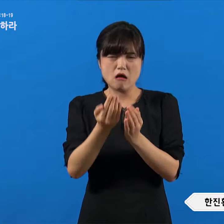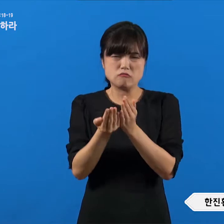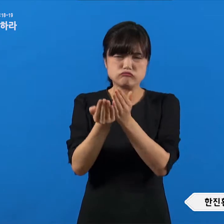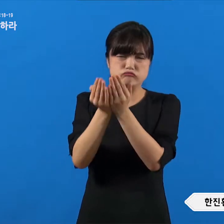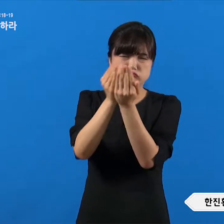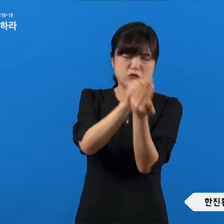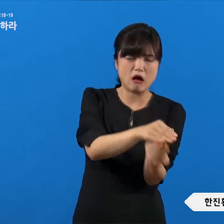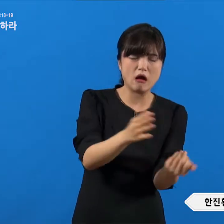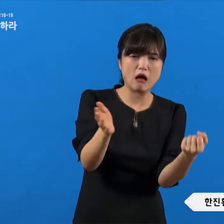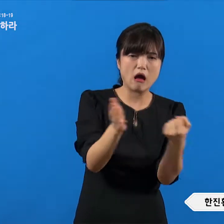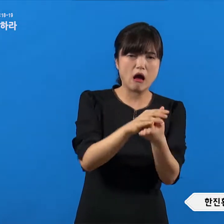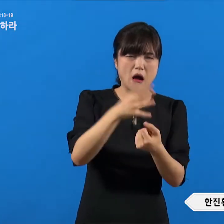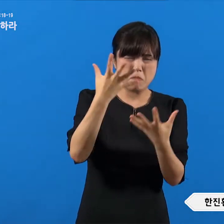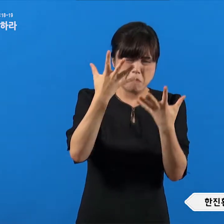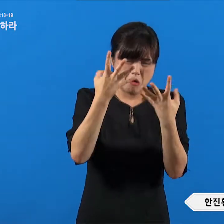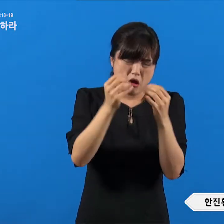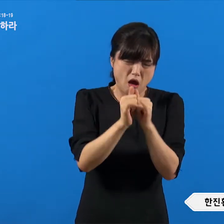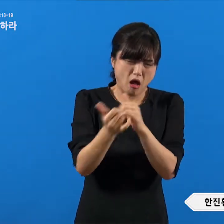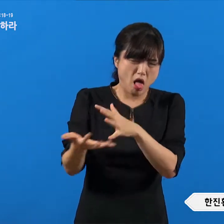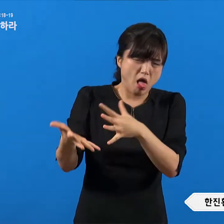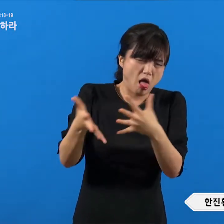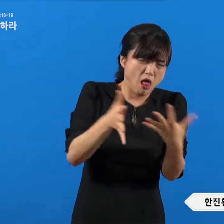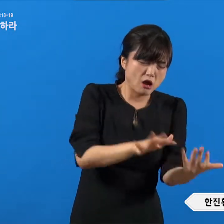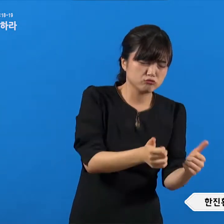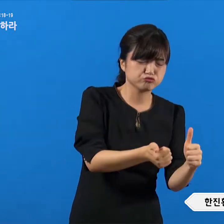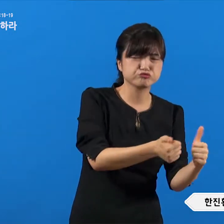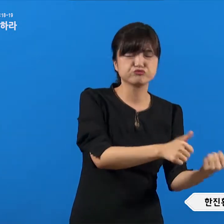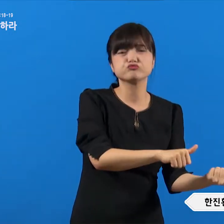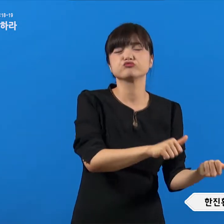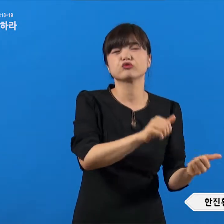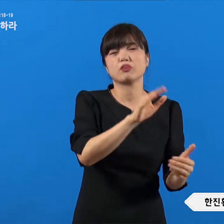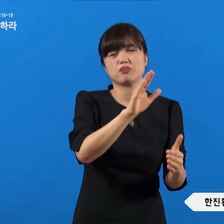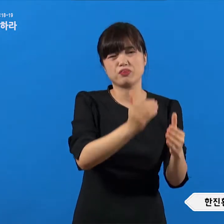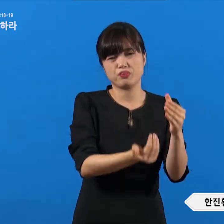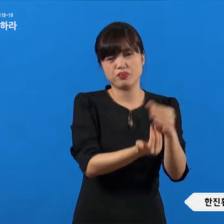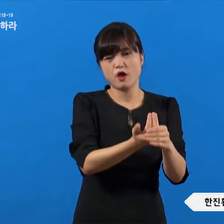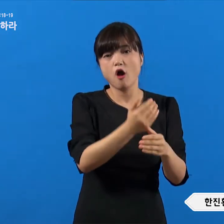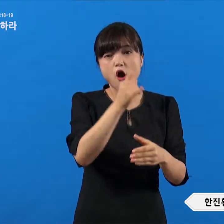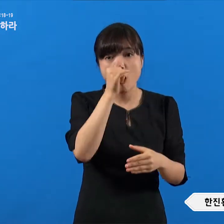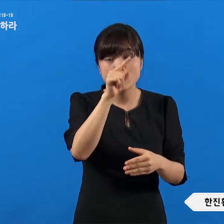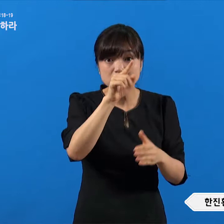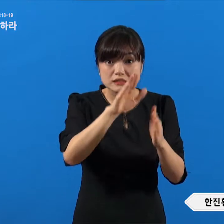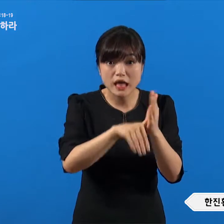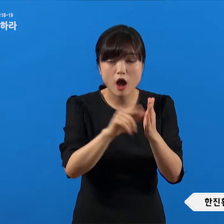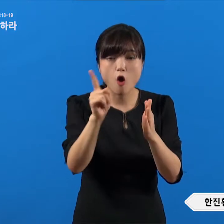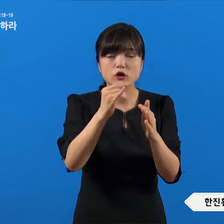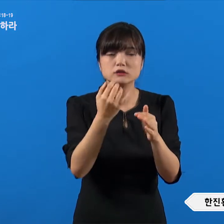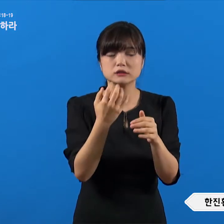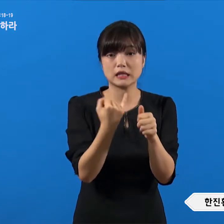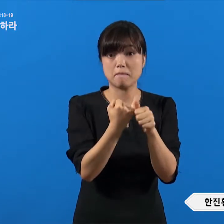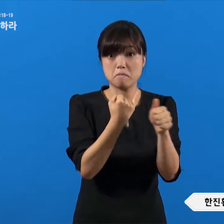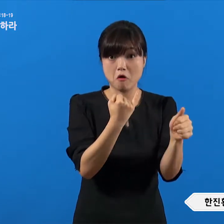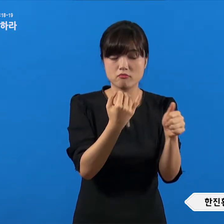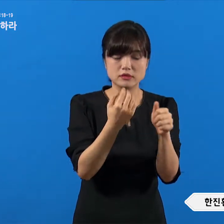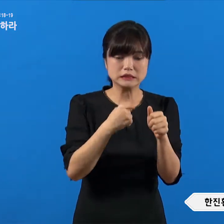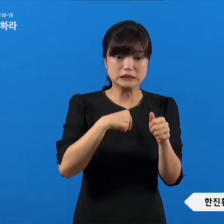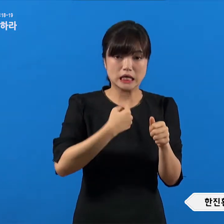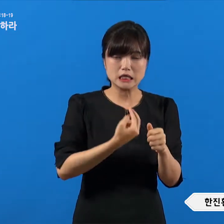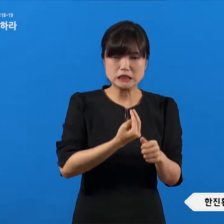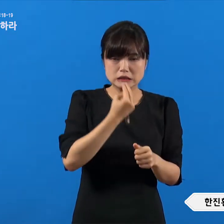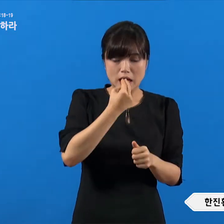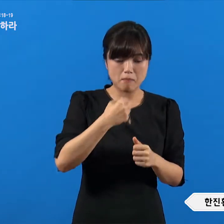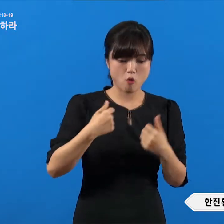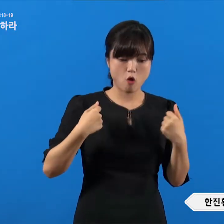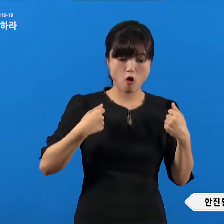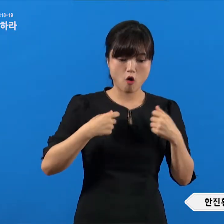침몰해서 수십 명 사람들이 죽고 실종됐던 일이 있습니다. 그때 어떤 남편은 자기